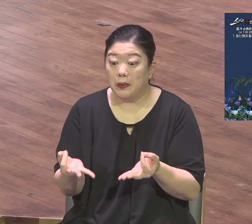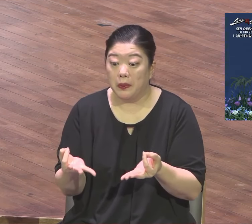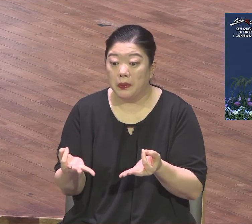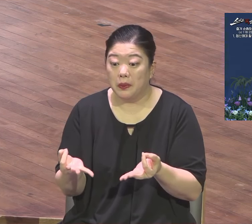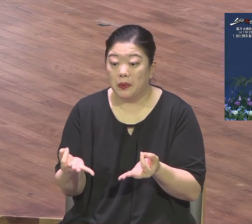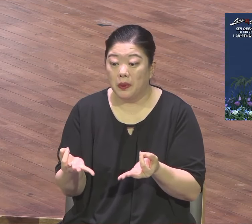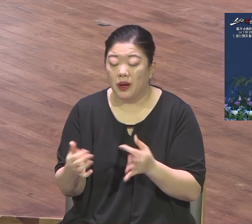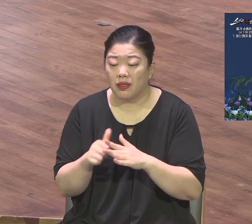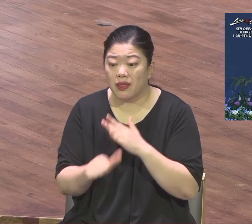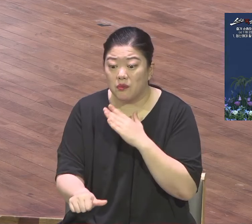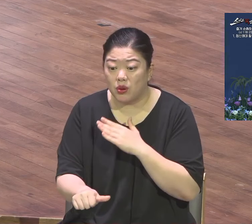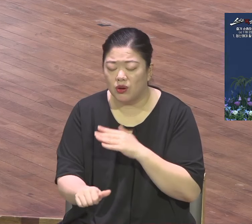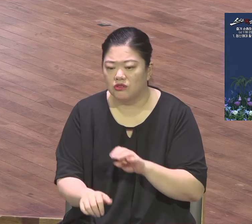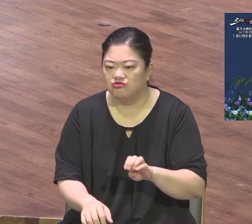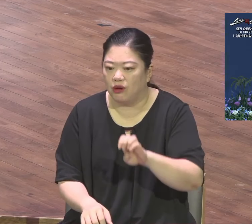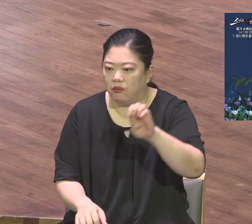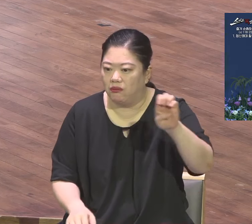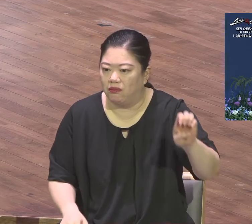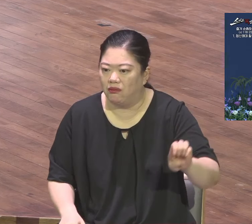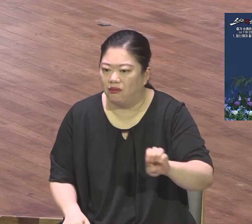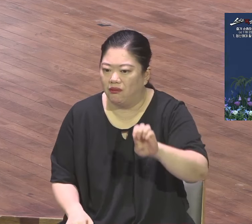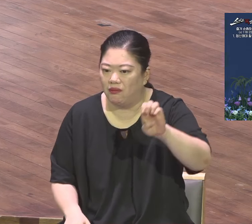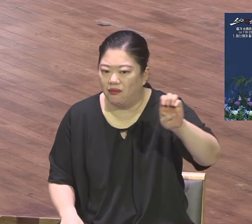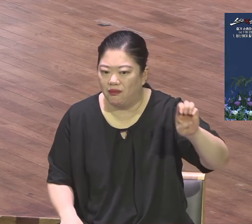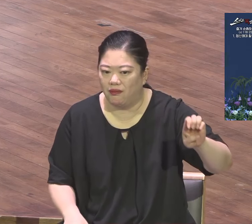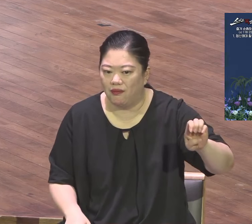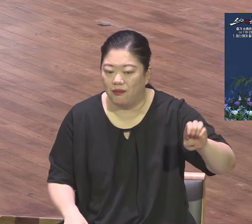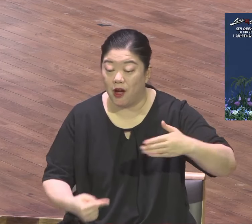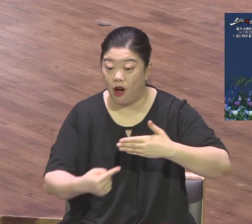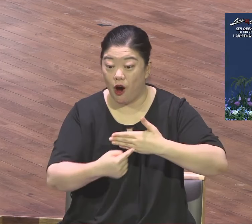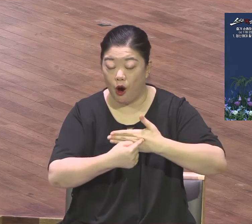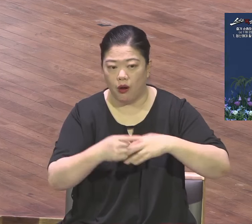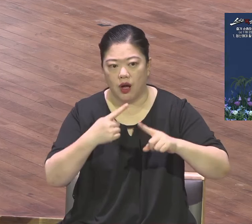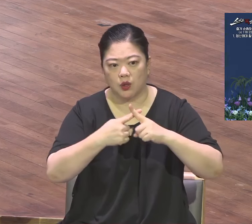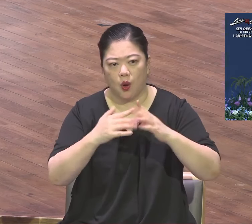유럽이 형식화돼, 형식화.